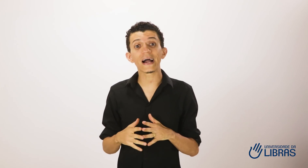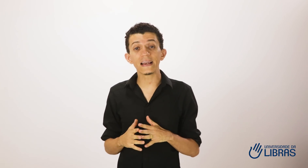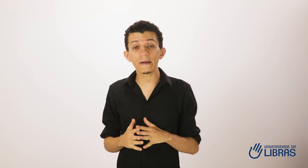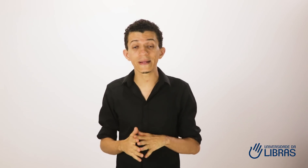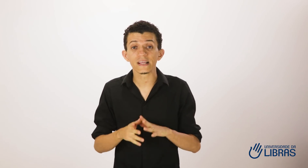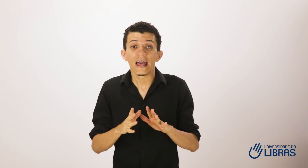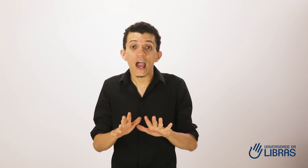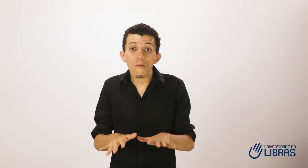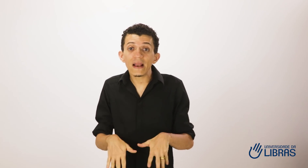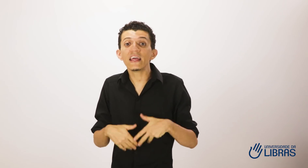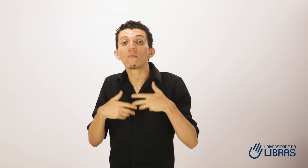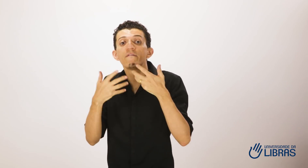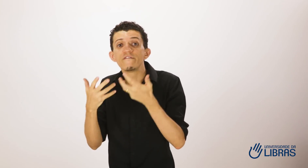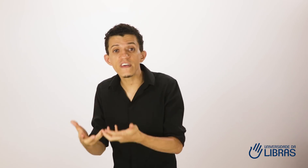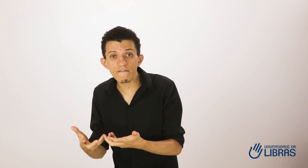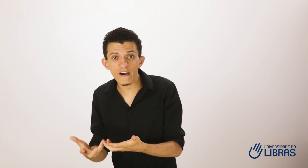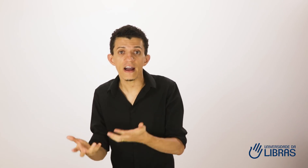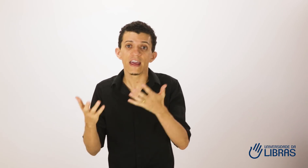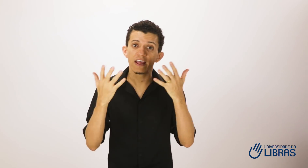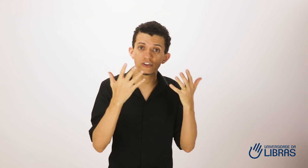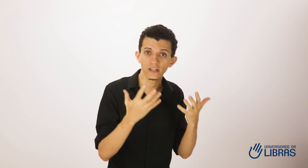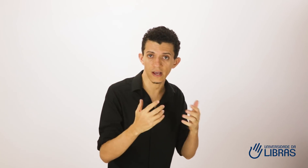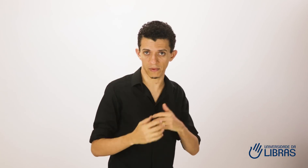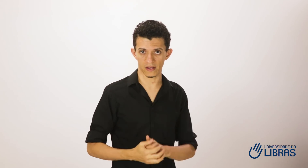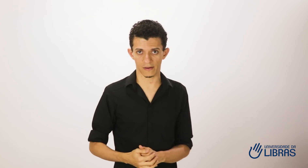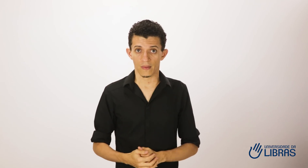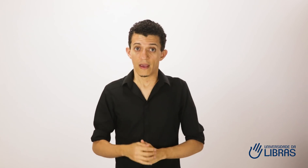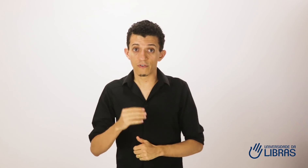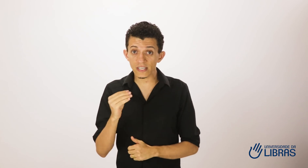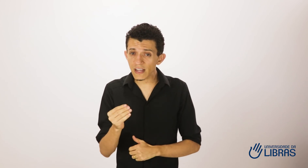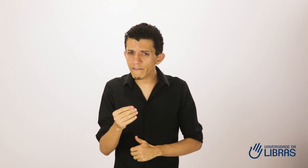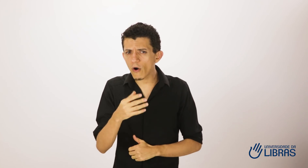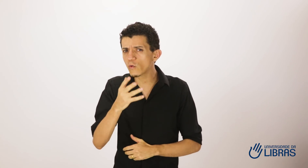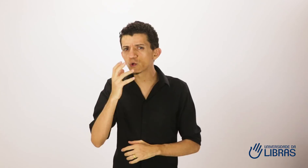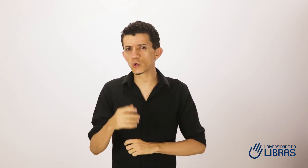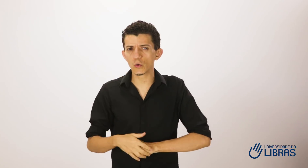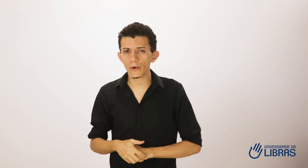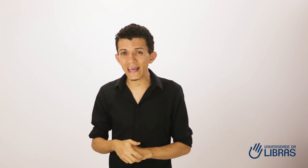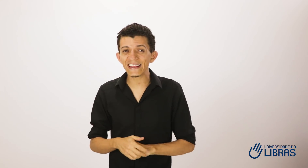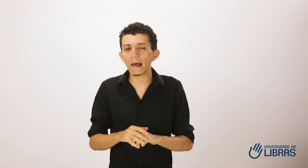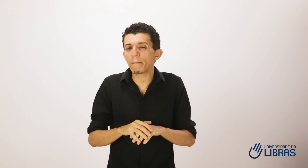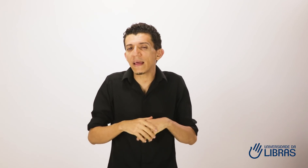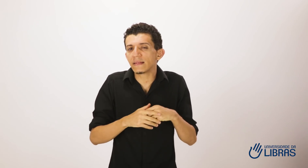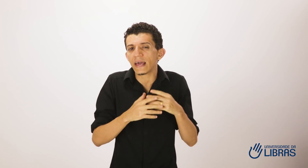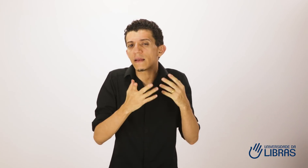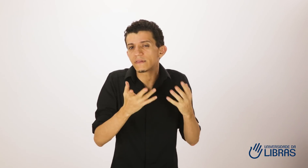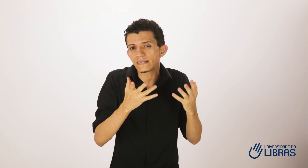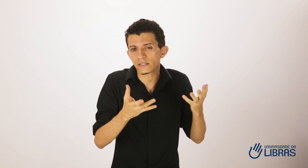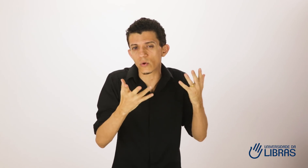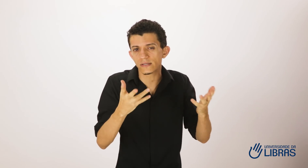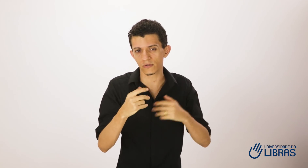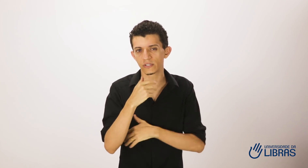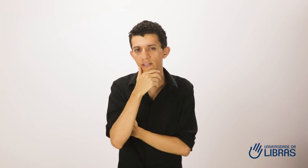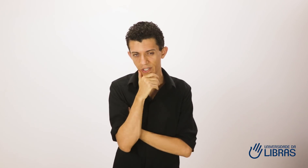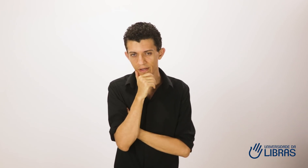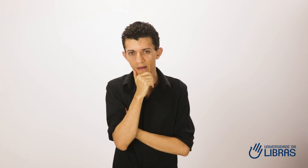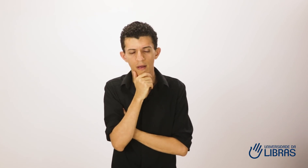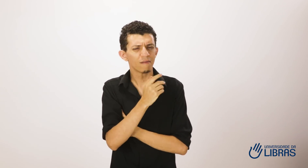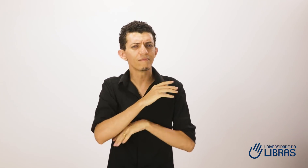a Libras é uma língua viva e dinâmica. Você já viu algum surdo por aí dependendo dessas coisas no dia a dia?